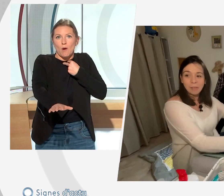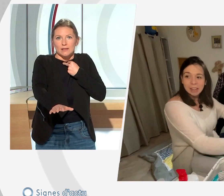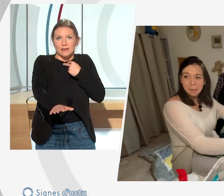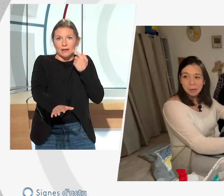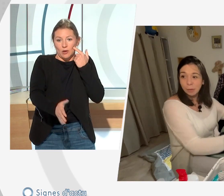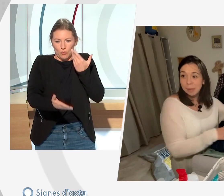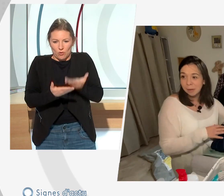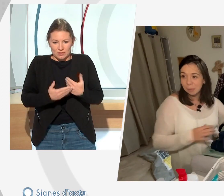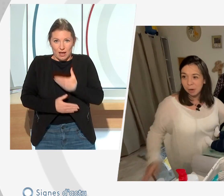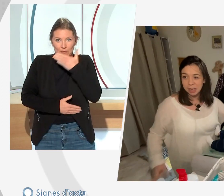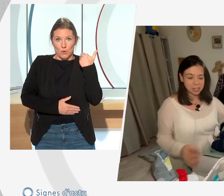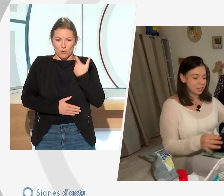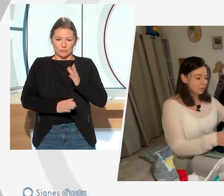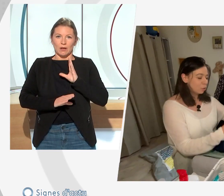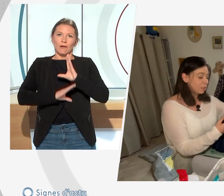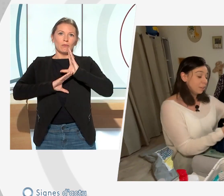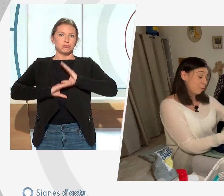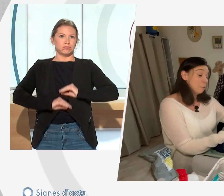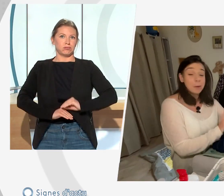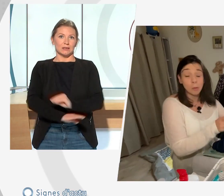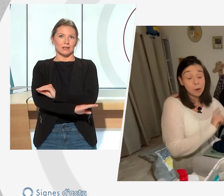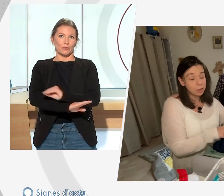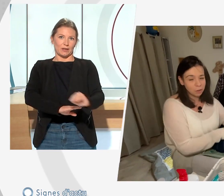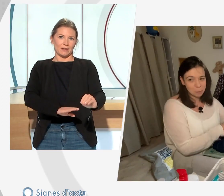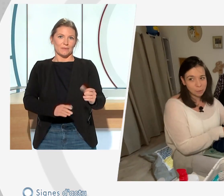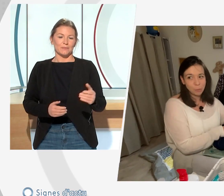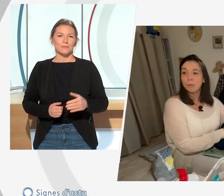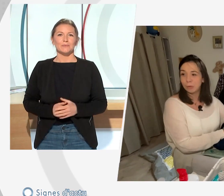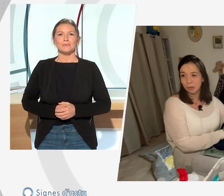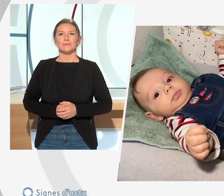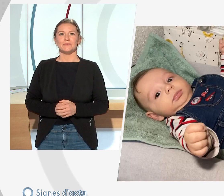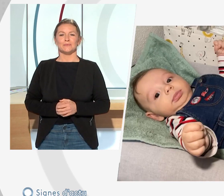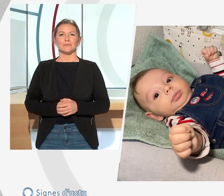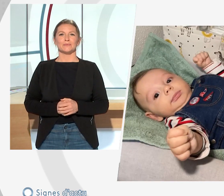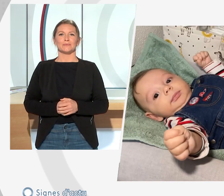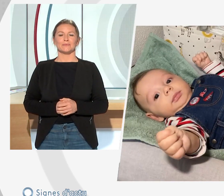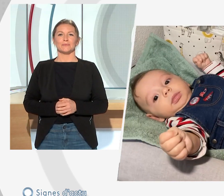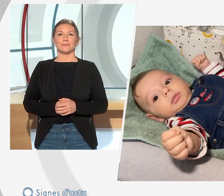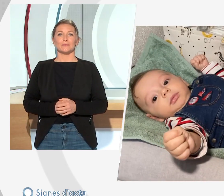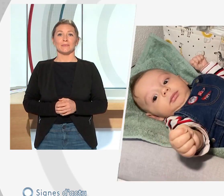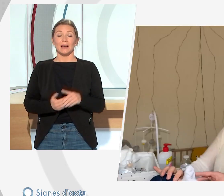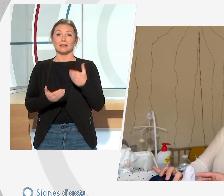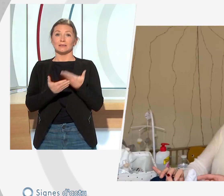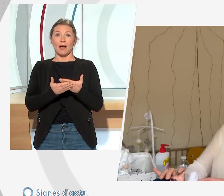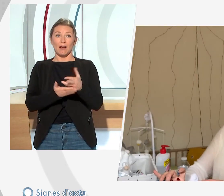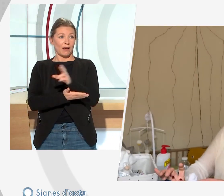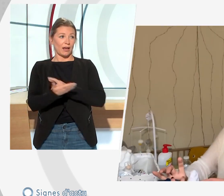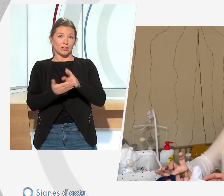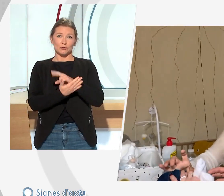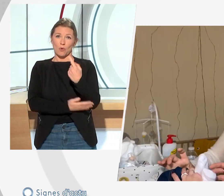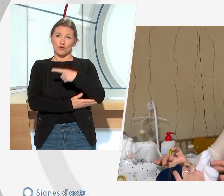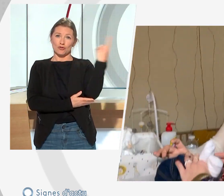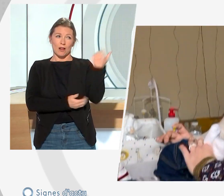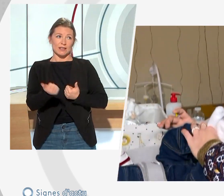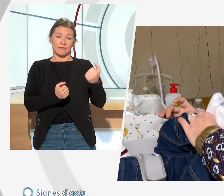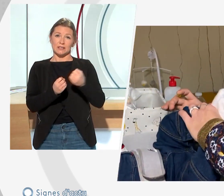ce réflexe à mettre une main pour aller chercher quelque chose. Et cette main, pour moi, j'ai pas du tout confiance. Unique en Nouvelle-Aquitaine, ce service